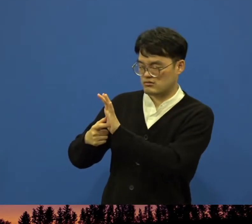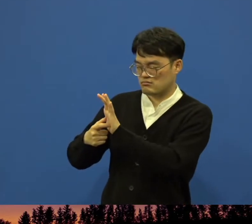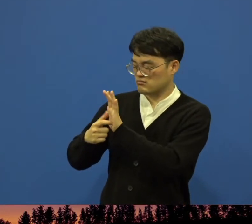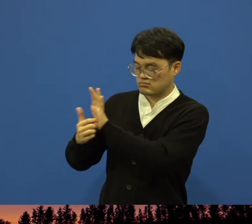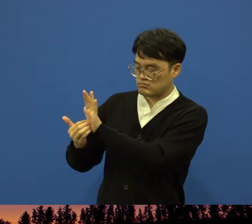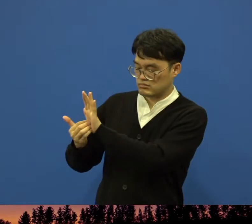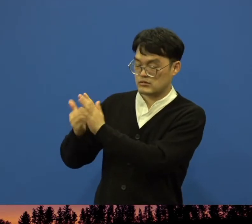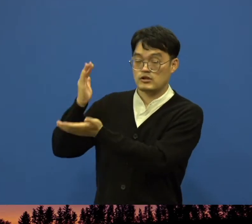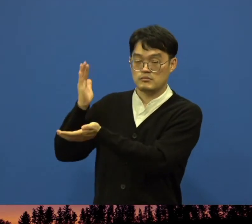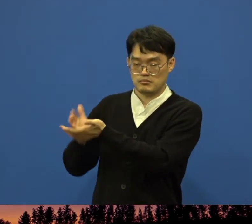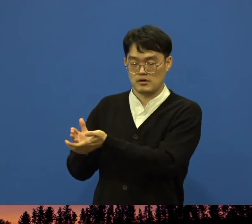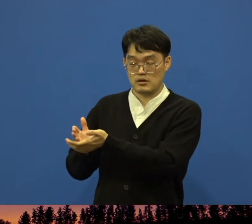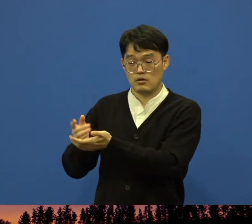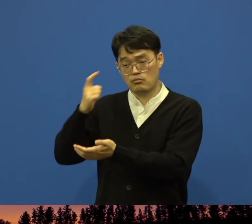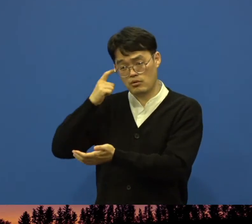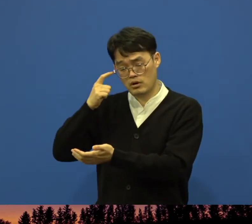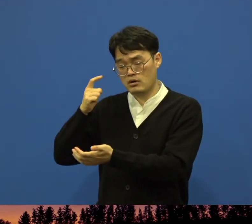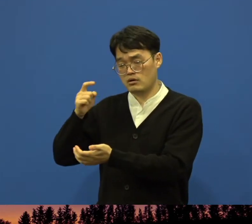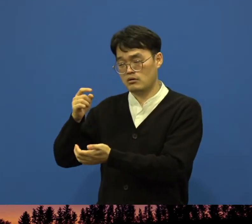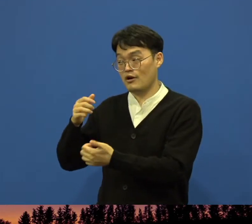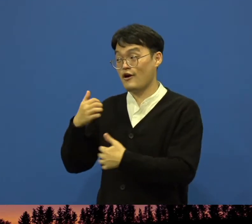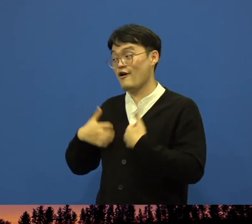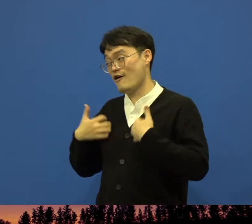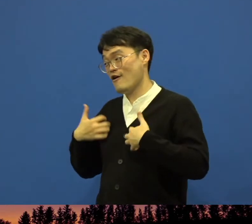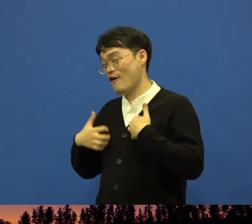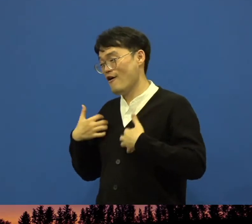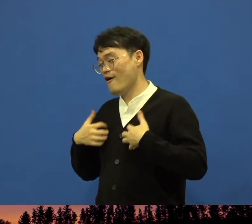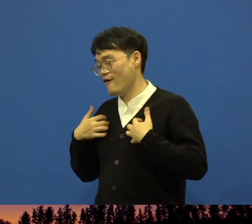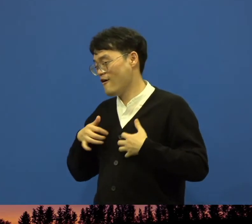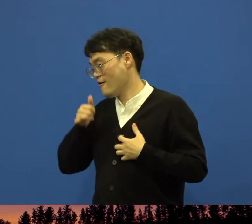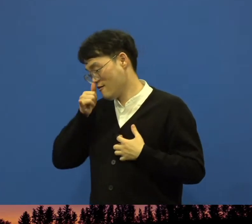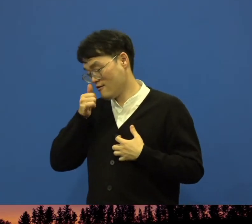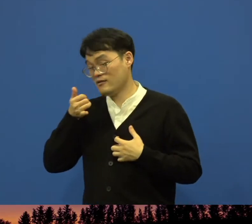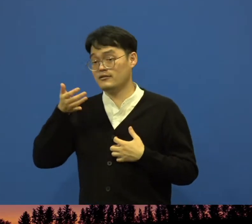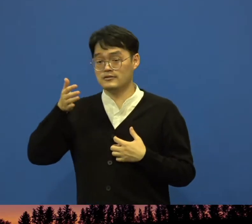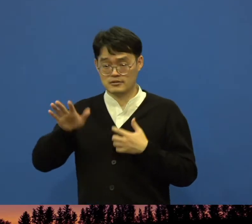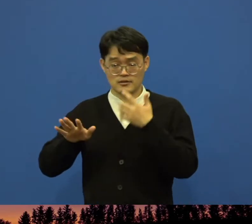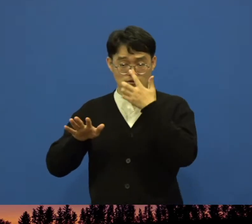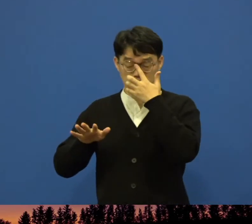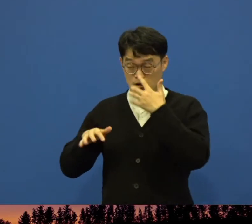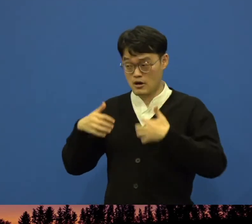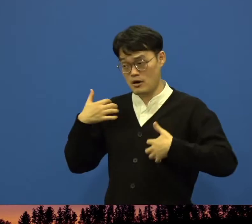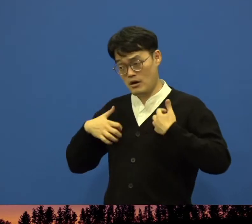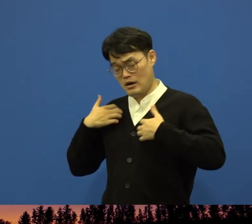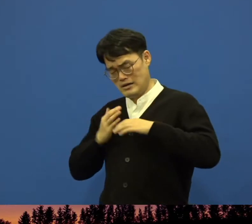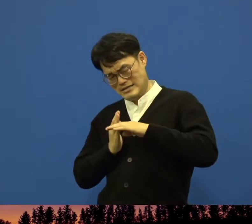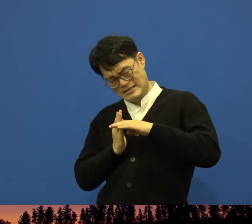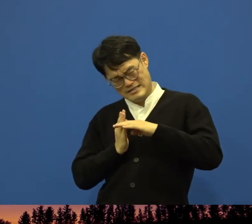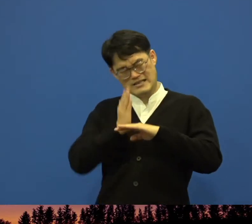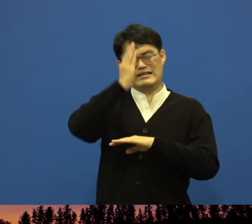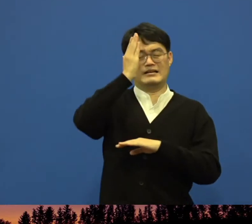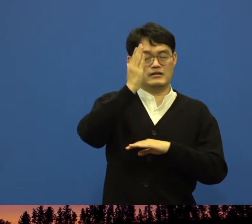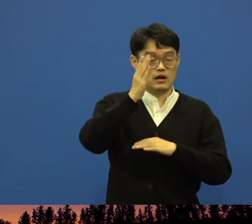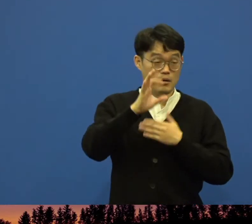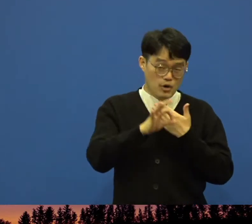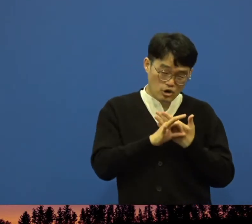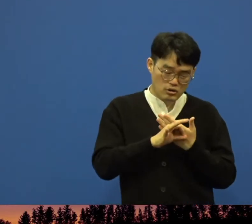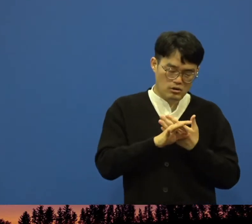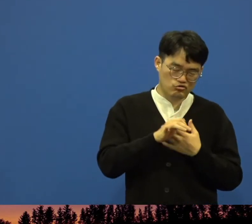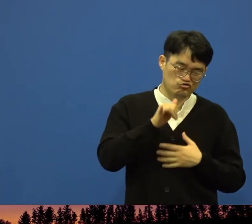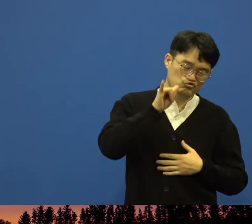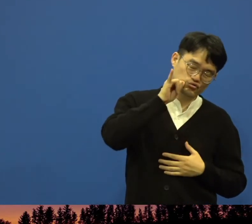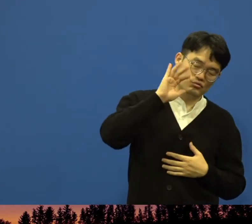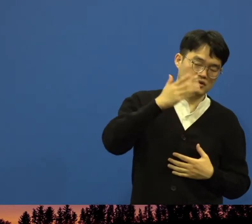해도 분목이 있기 때문에 우리가 누릴 목이 있어요. 그래서 즐거워하는 거 나쁘지 않다는 거예요.